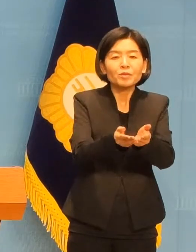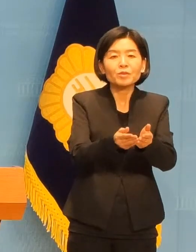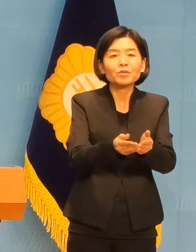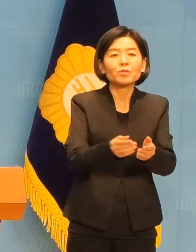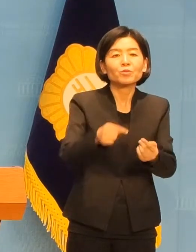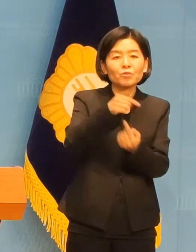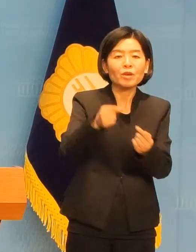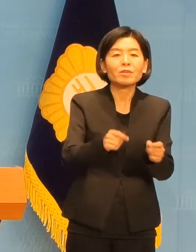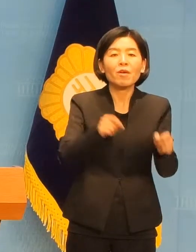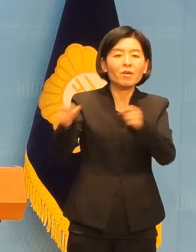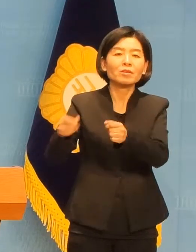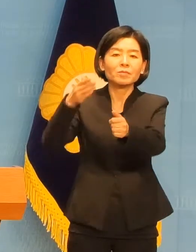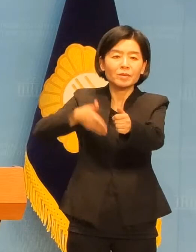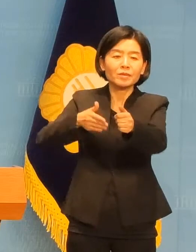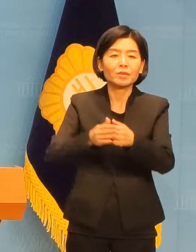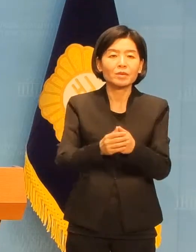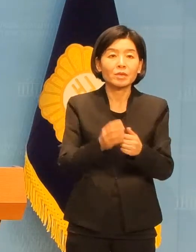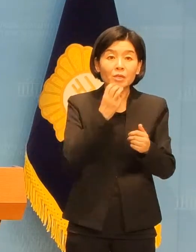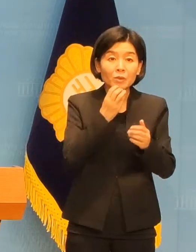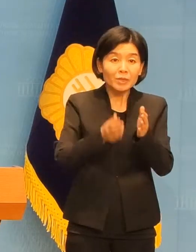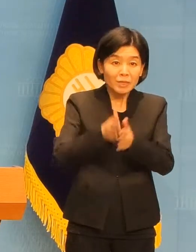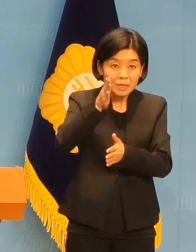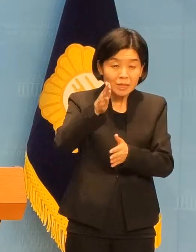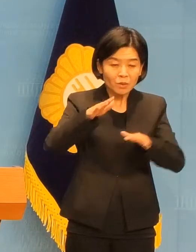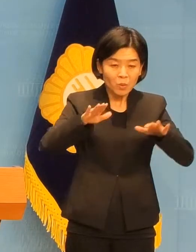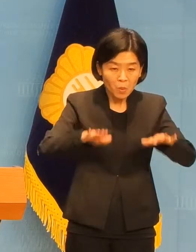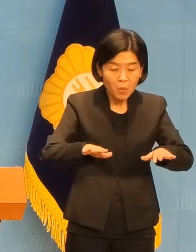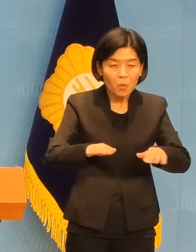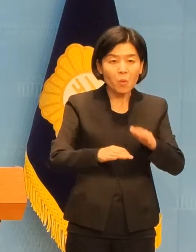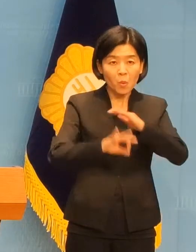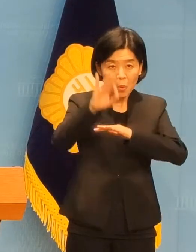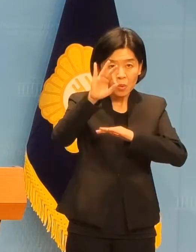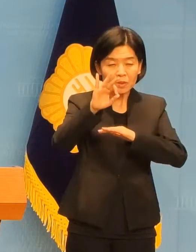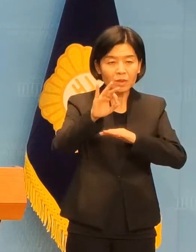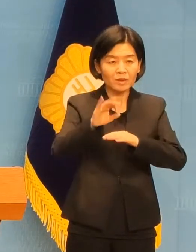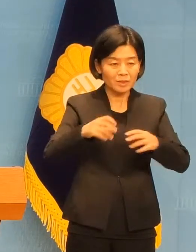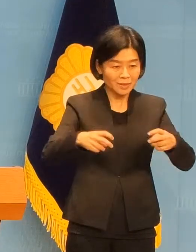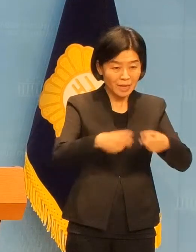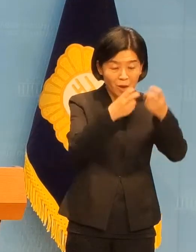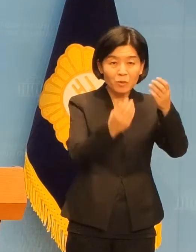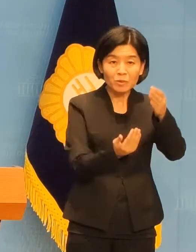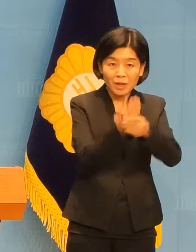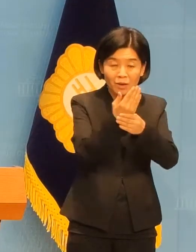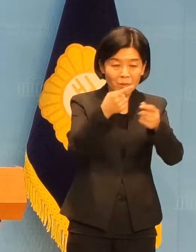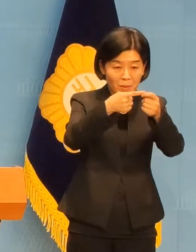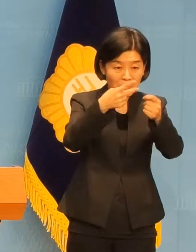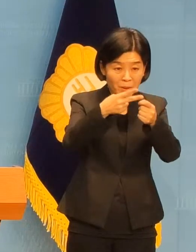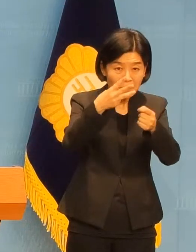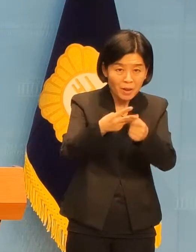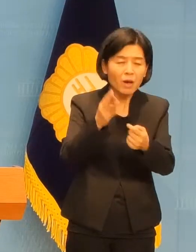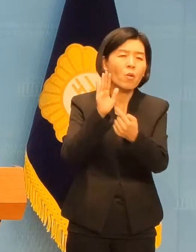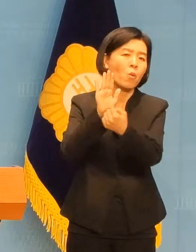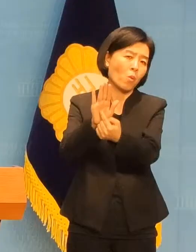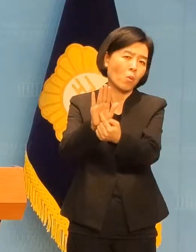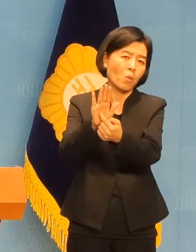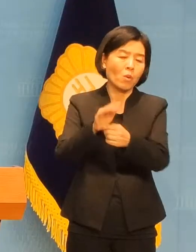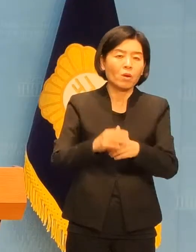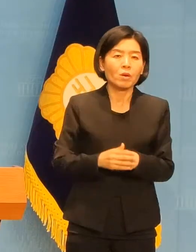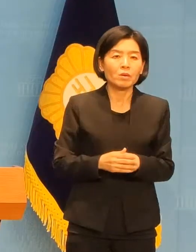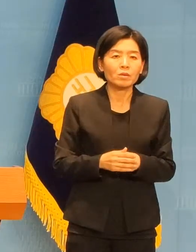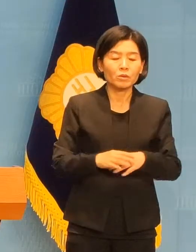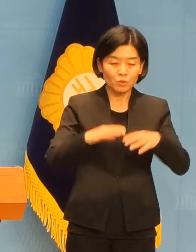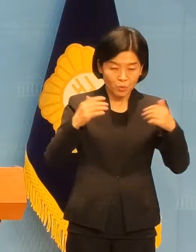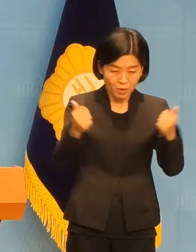서울시가 오늘 오전 한강버스 시험 운항 기간의 사고 내역 3건을 뒤늦게 공개했습니다. 그간